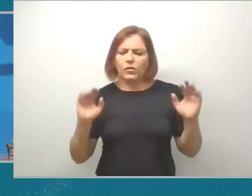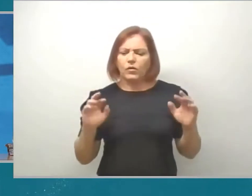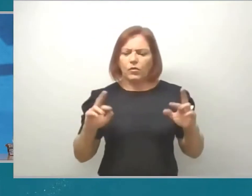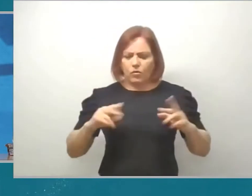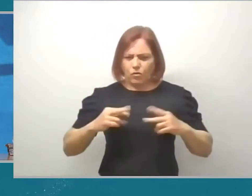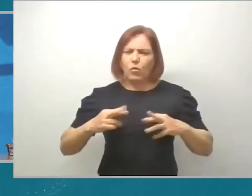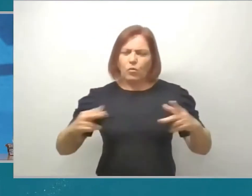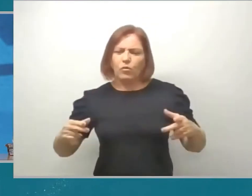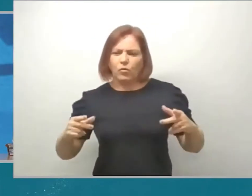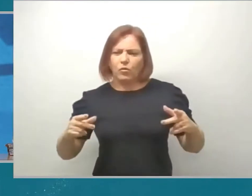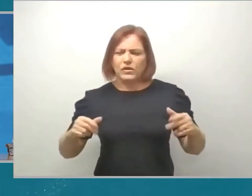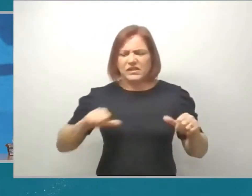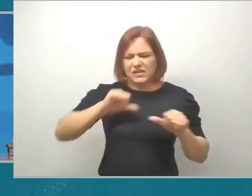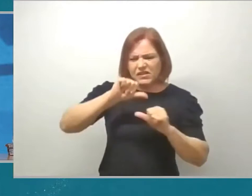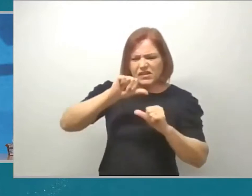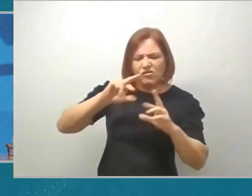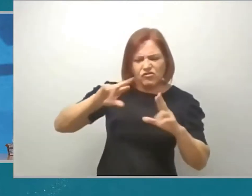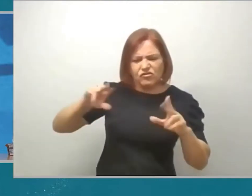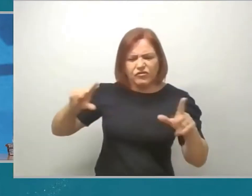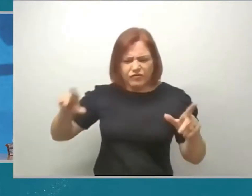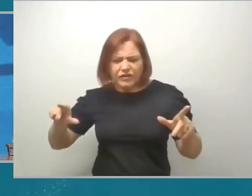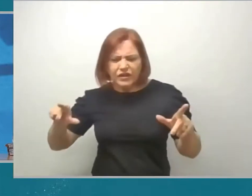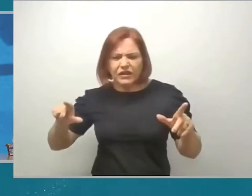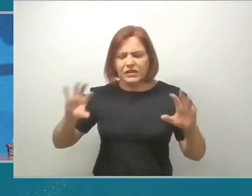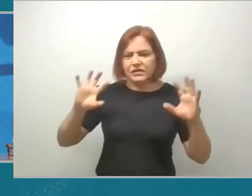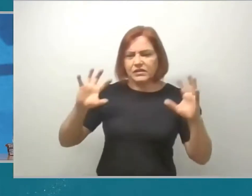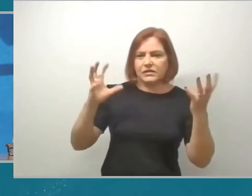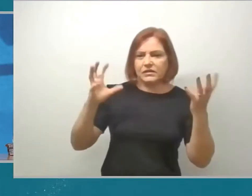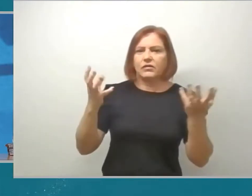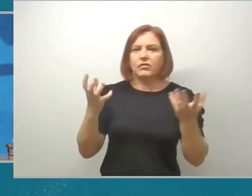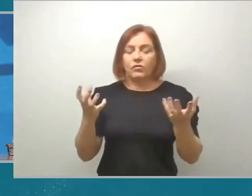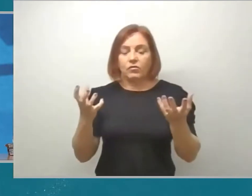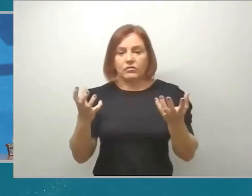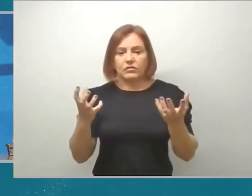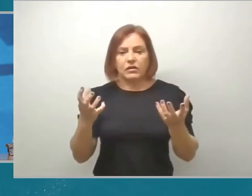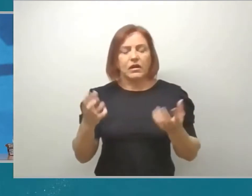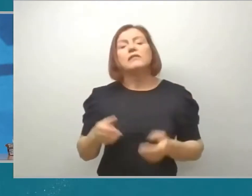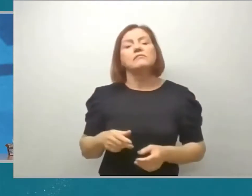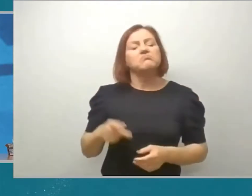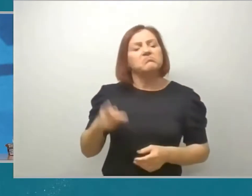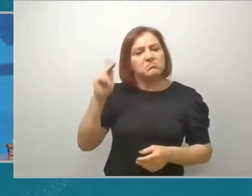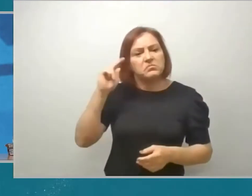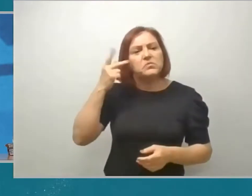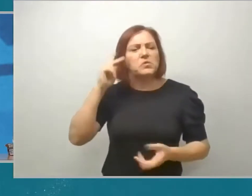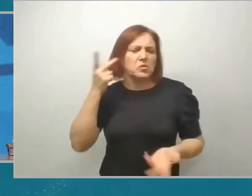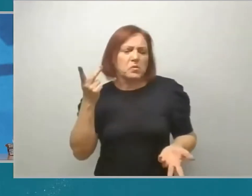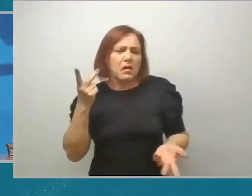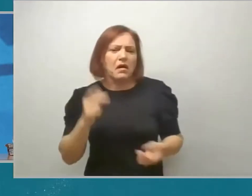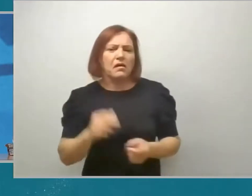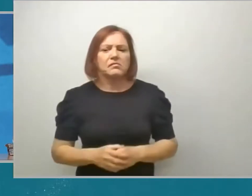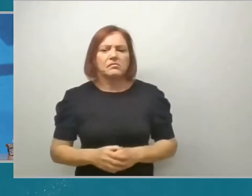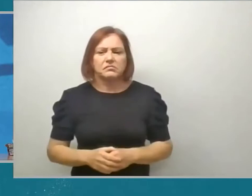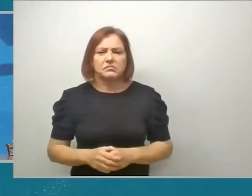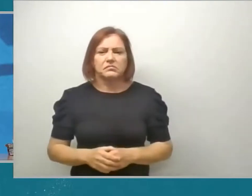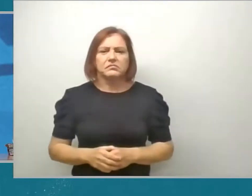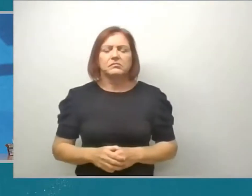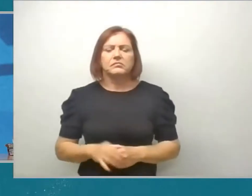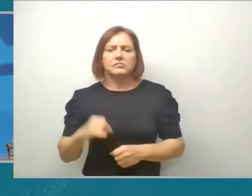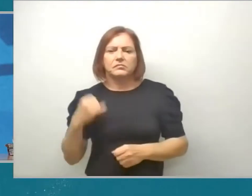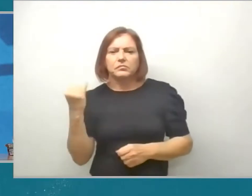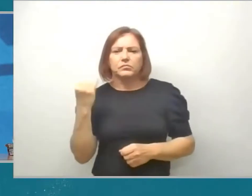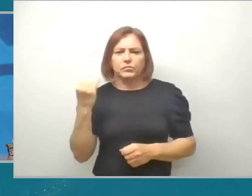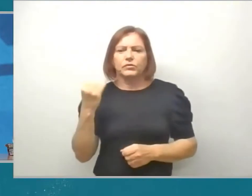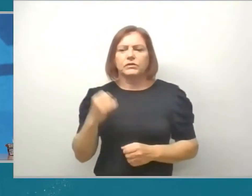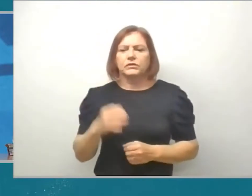vos estivesse acontecendo. Isso é normal, acontece no nosso meio, na nossa irmandade.